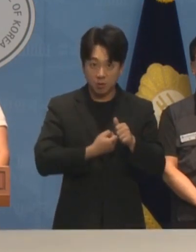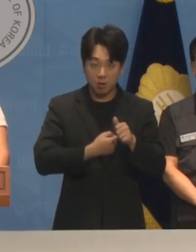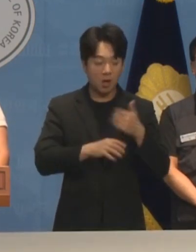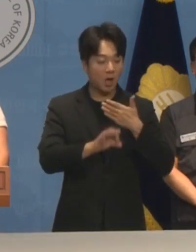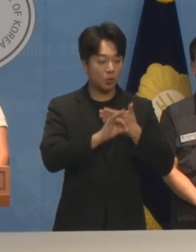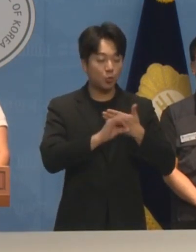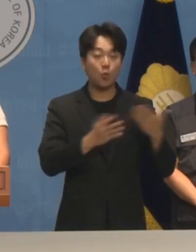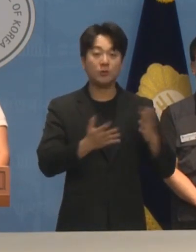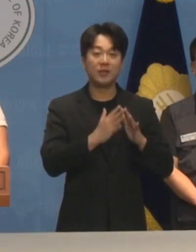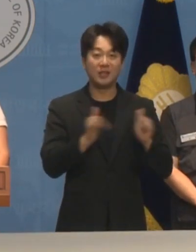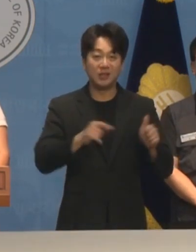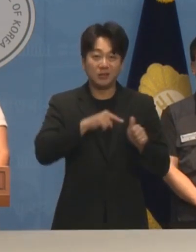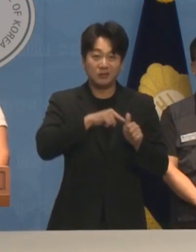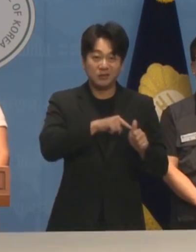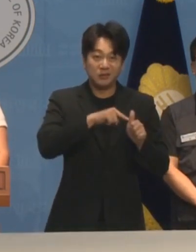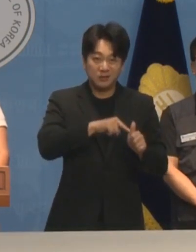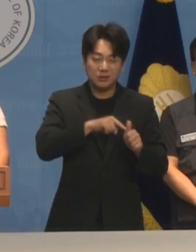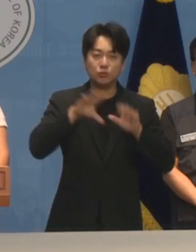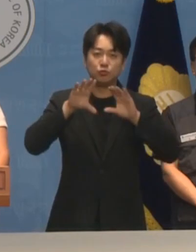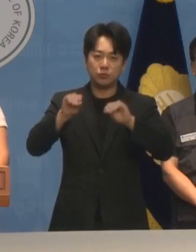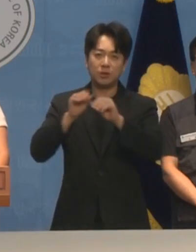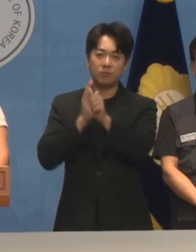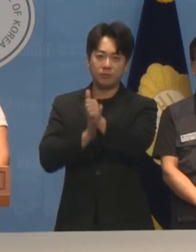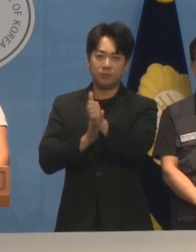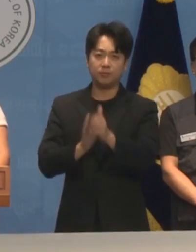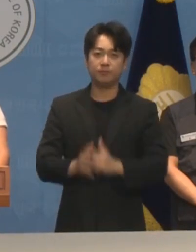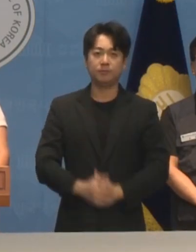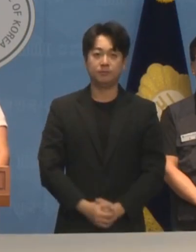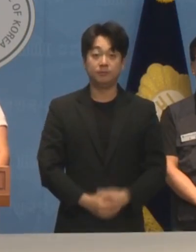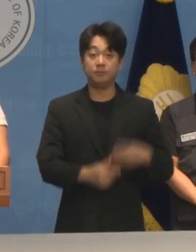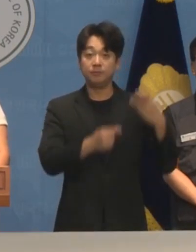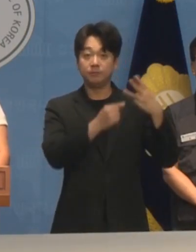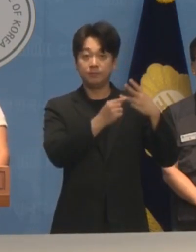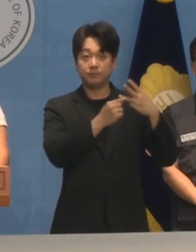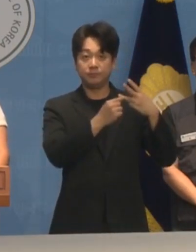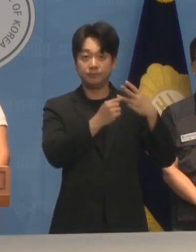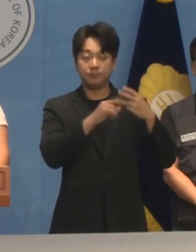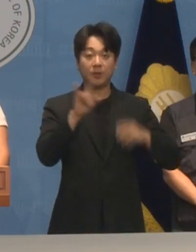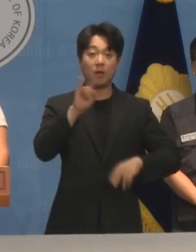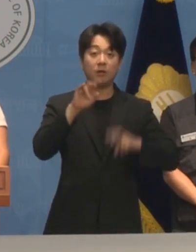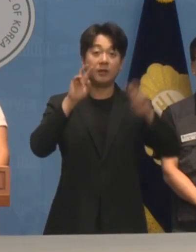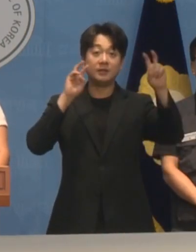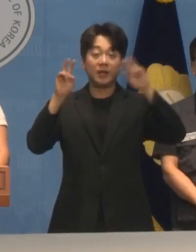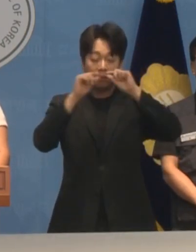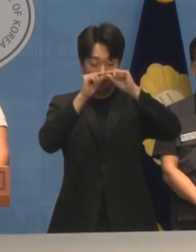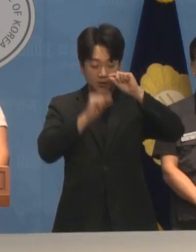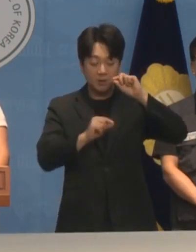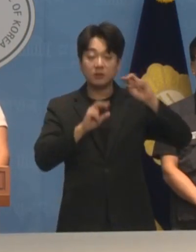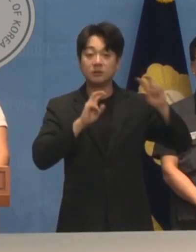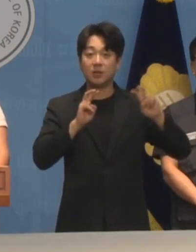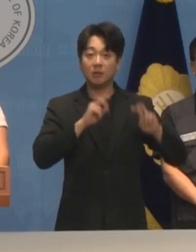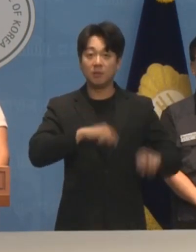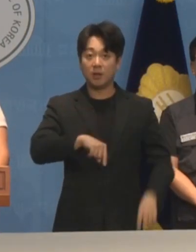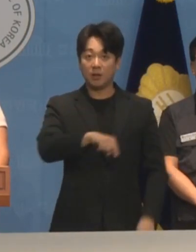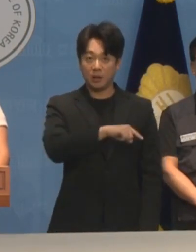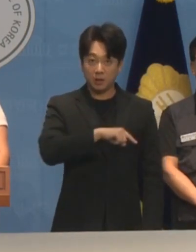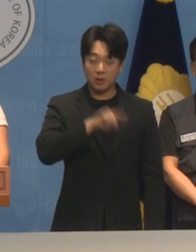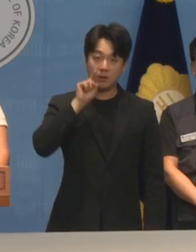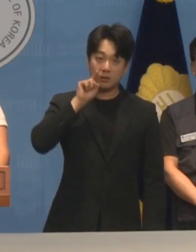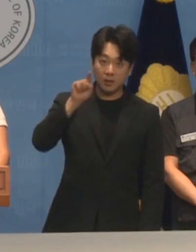노동 착취 당장 중단하라. 하나, 현대 원청의 사용자 책임을